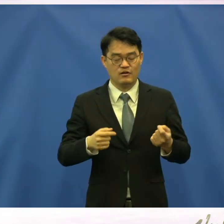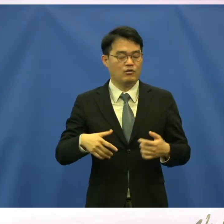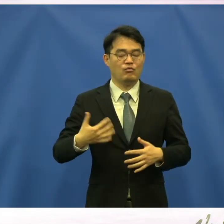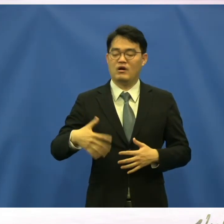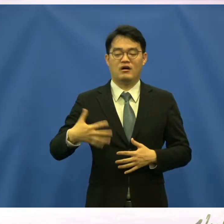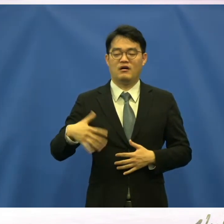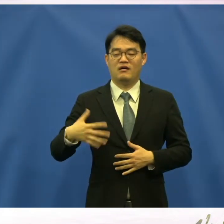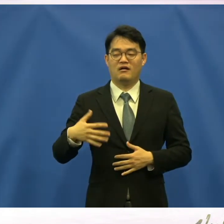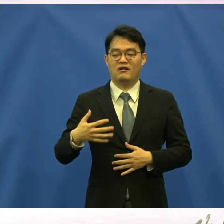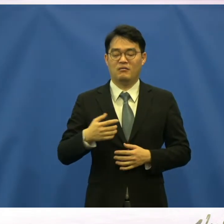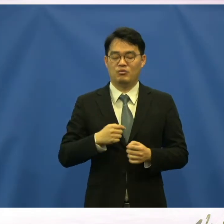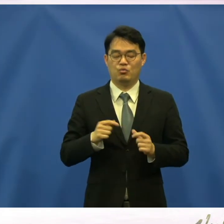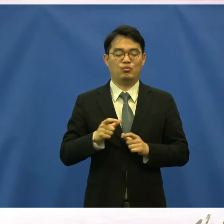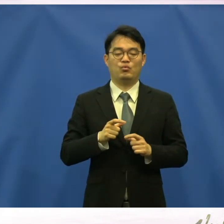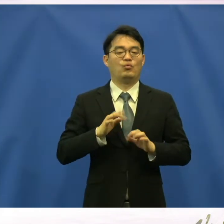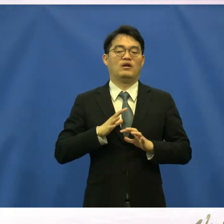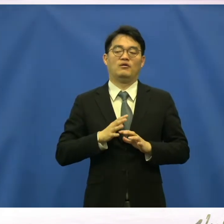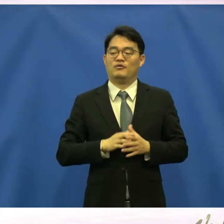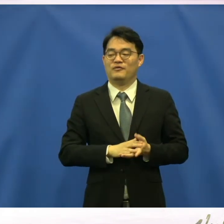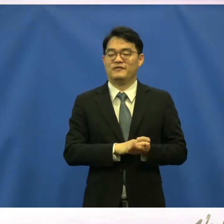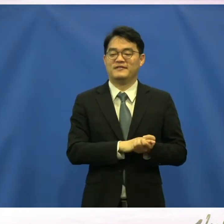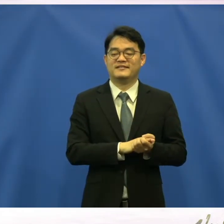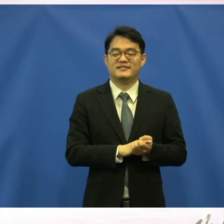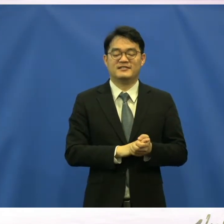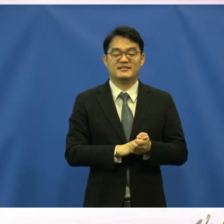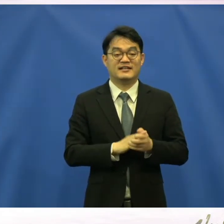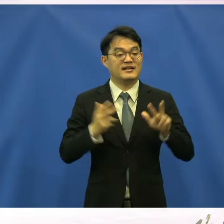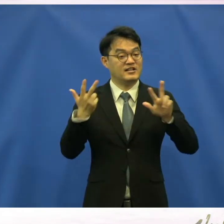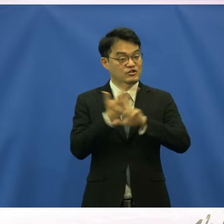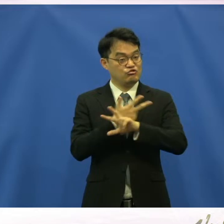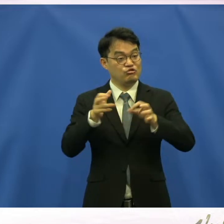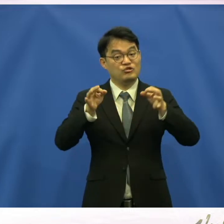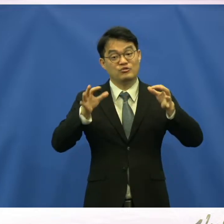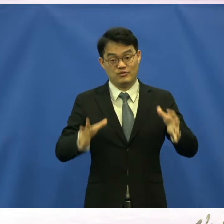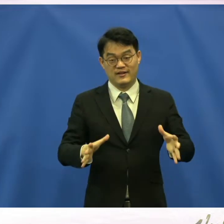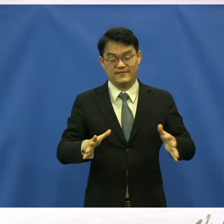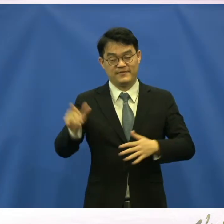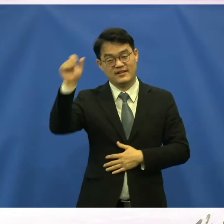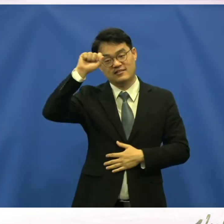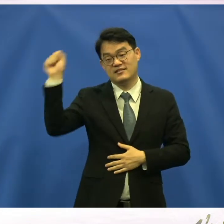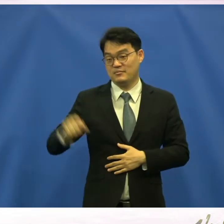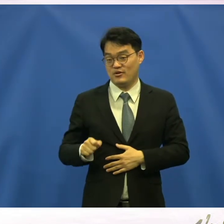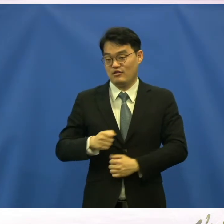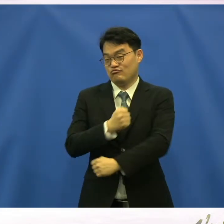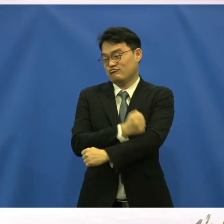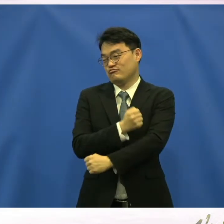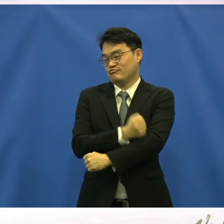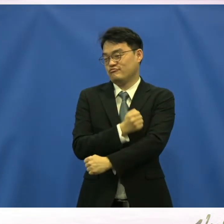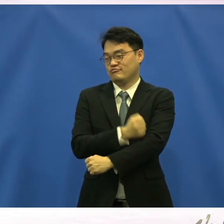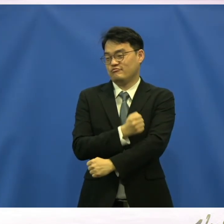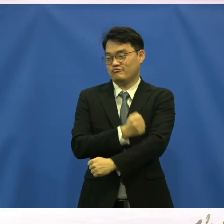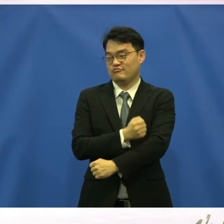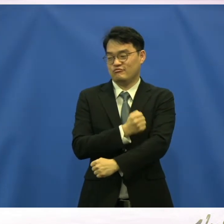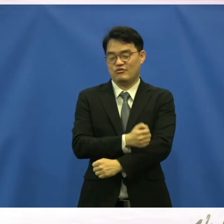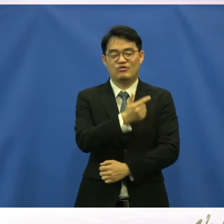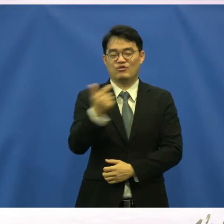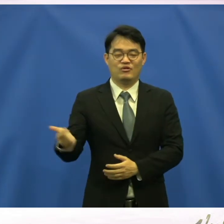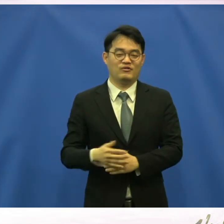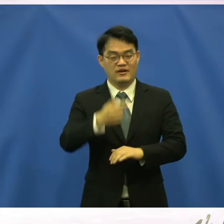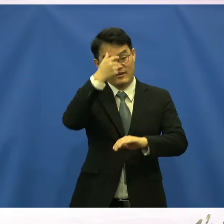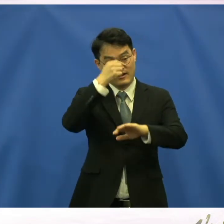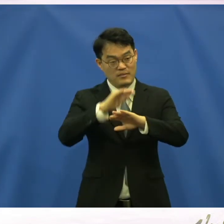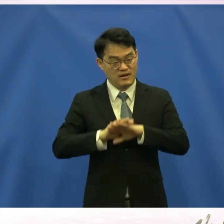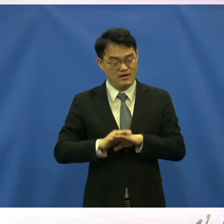같습니다. 자, 한 주간 동안 또 이렇게 새벽에 또 수고한 분들이 많습니다. 이 예배를 위해서